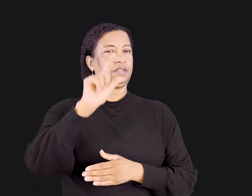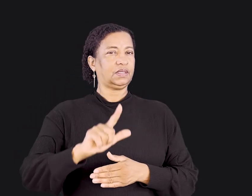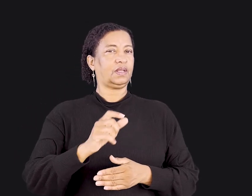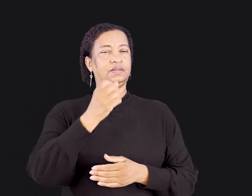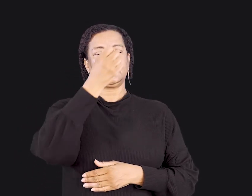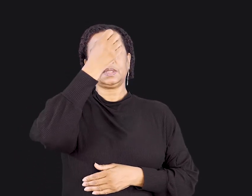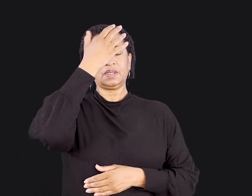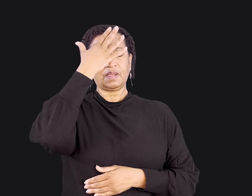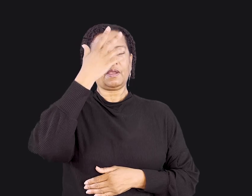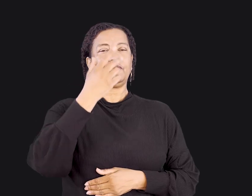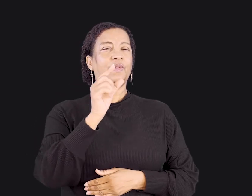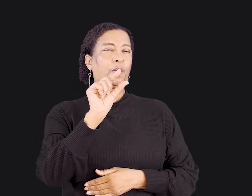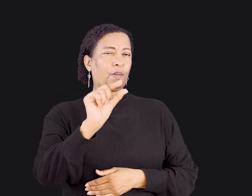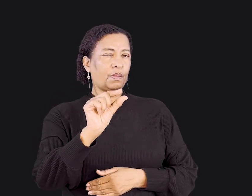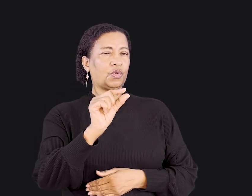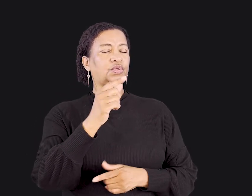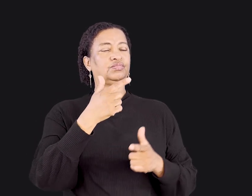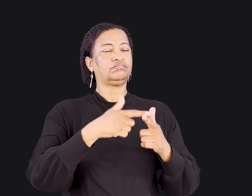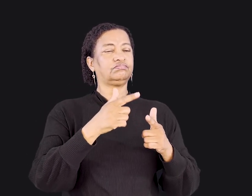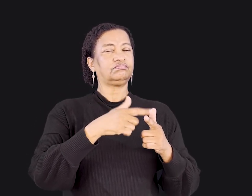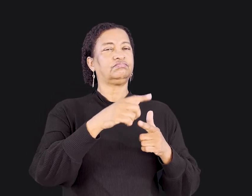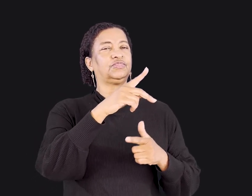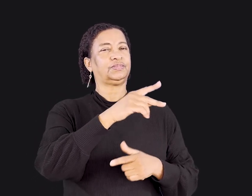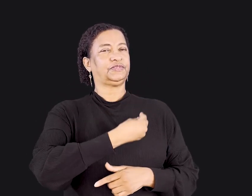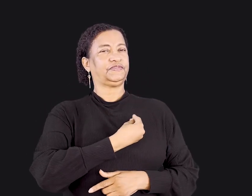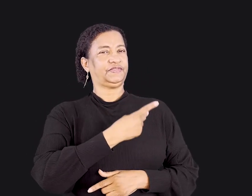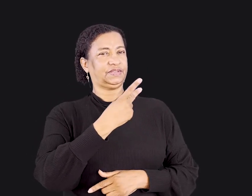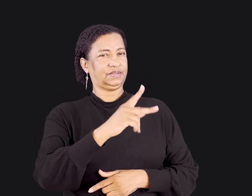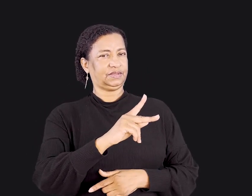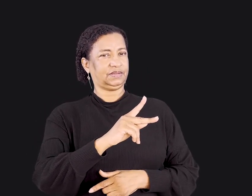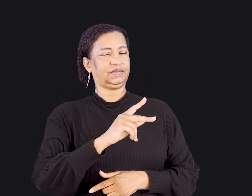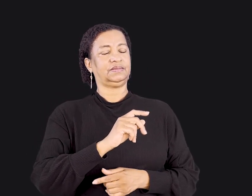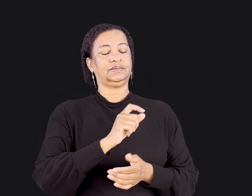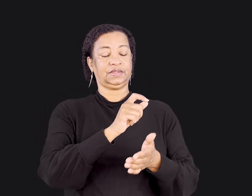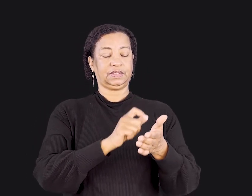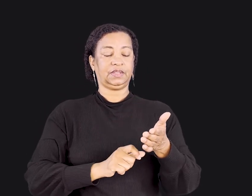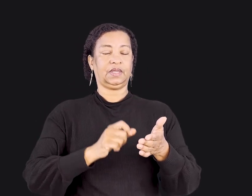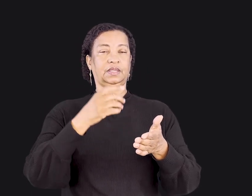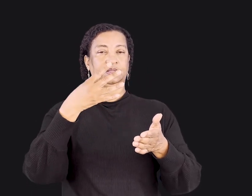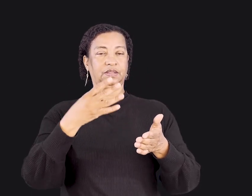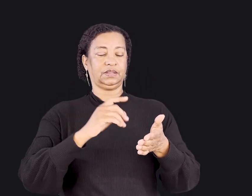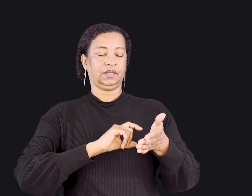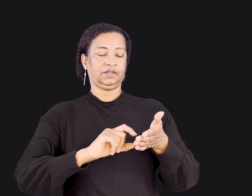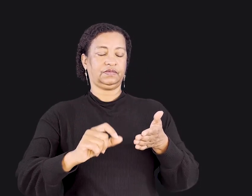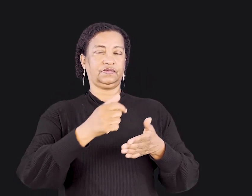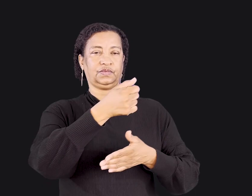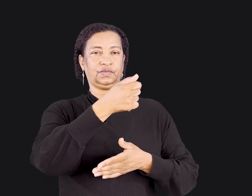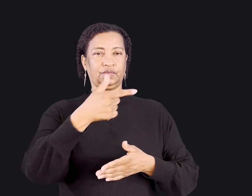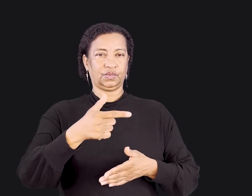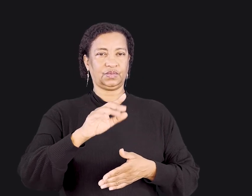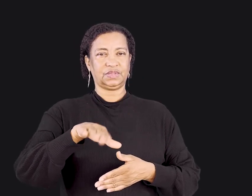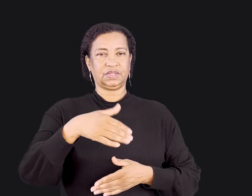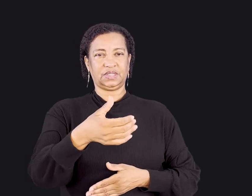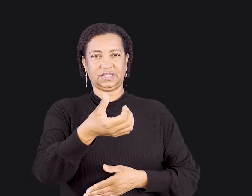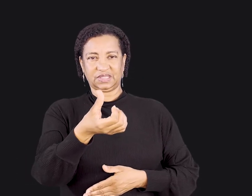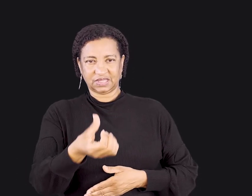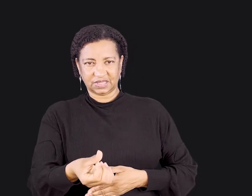seu espinho na carne. A passagem é Gálatas 4, versículos 12 a 16, e diz